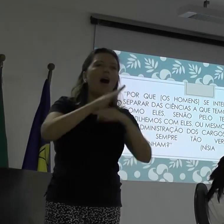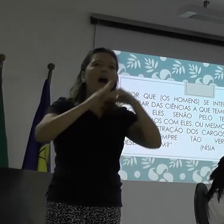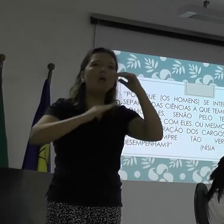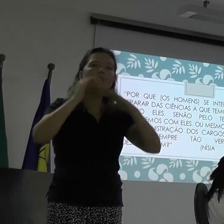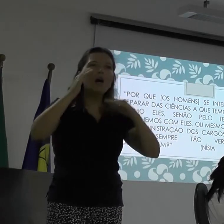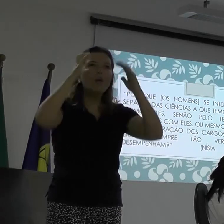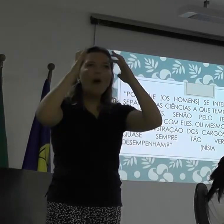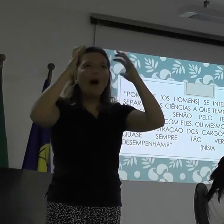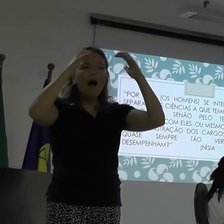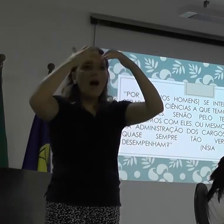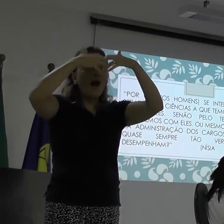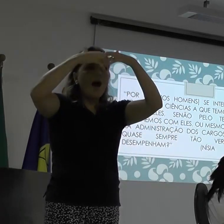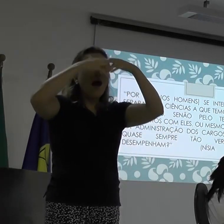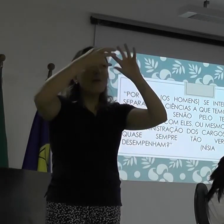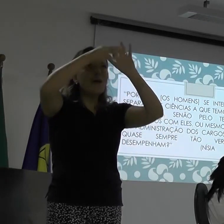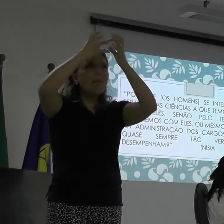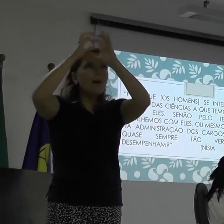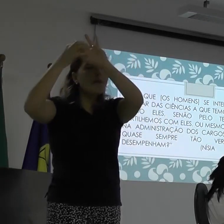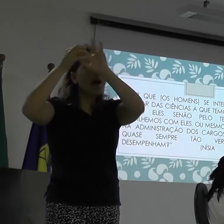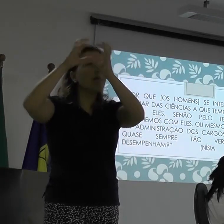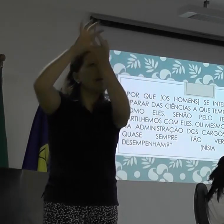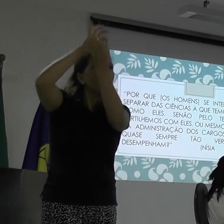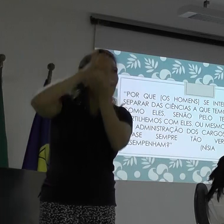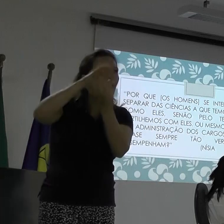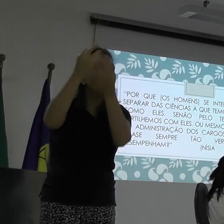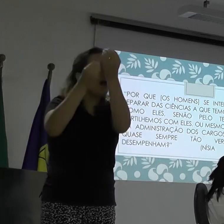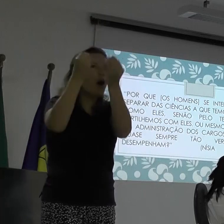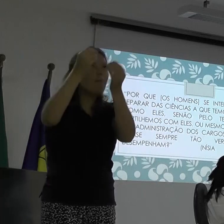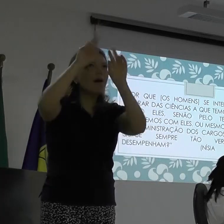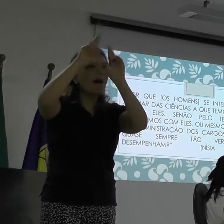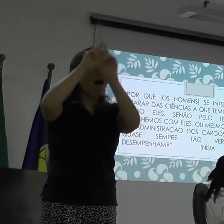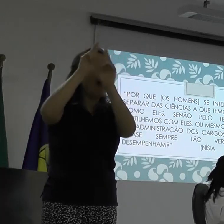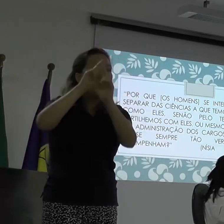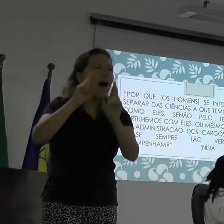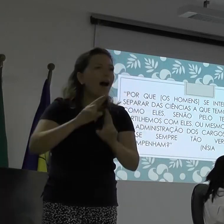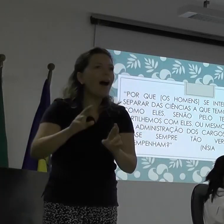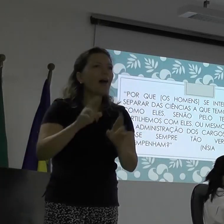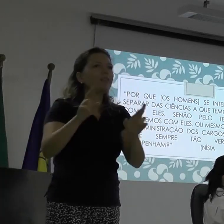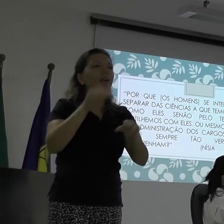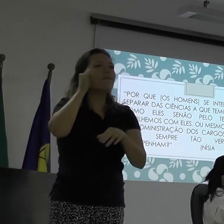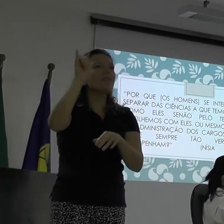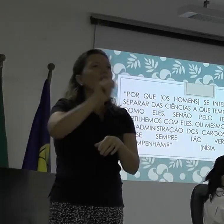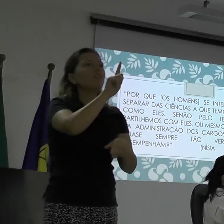pensamento coeso e verticalizado, sem impressões generalizadas.